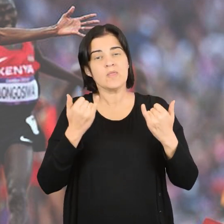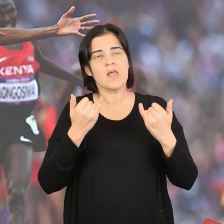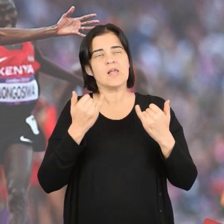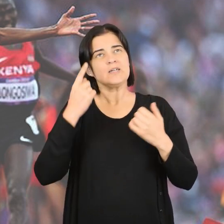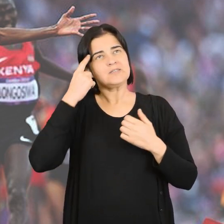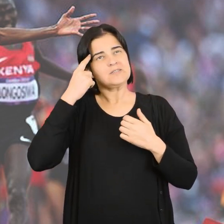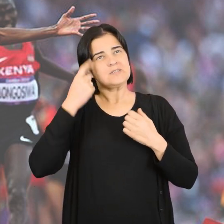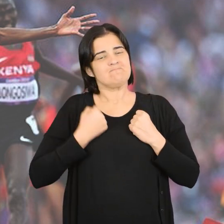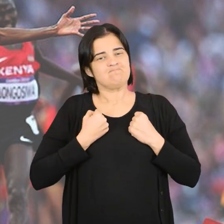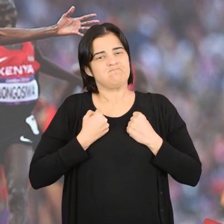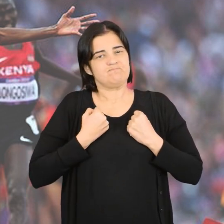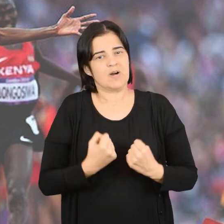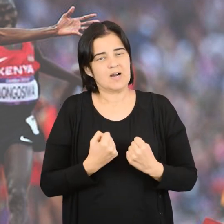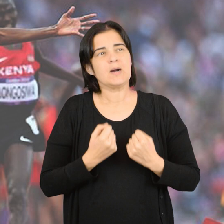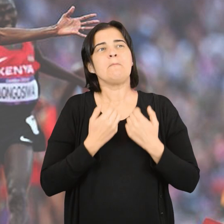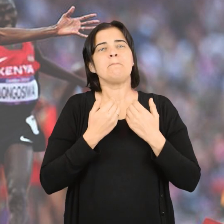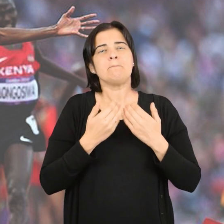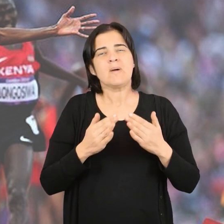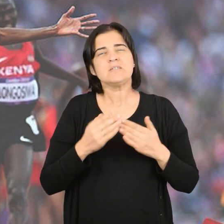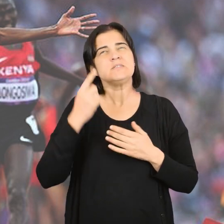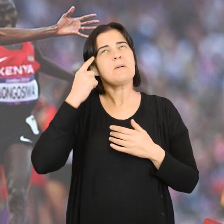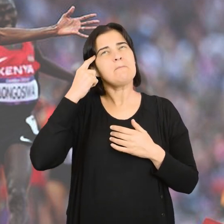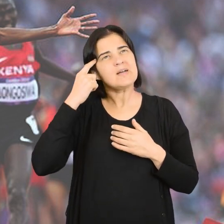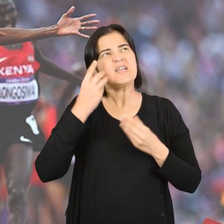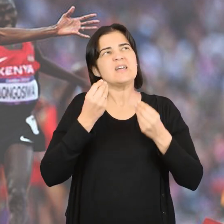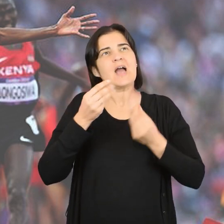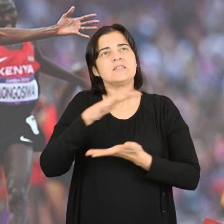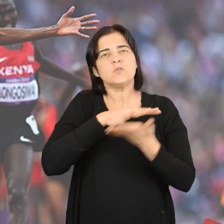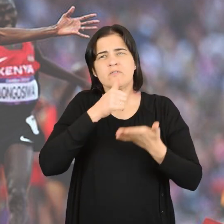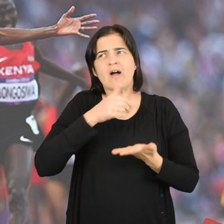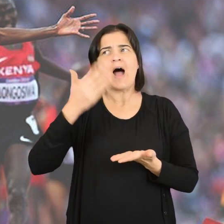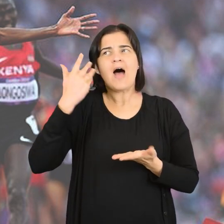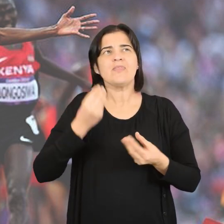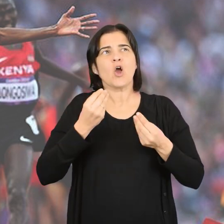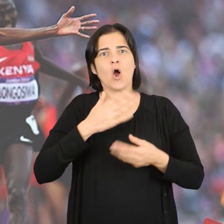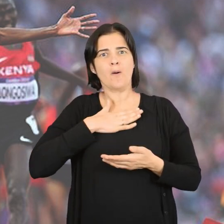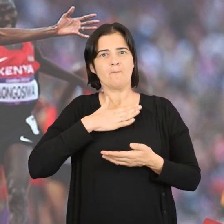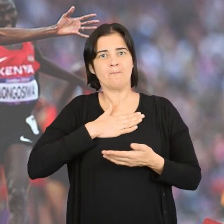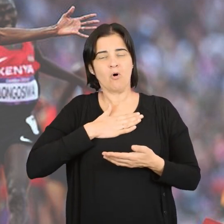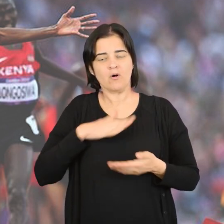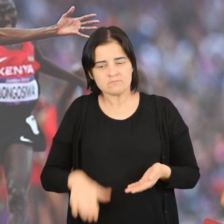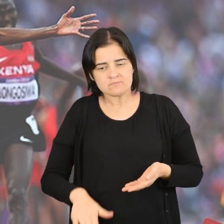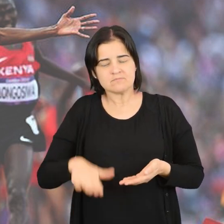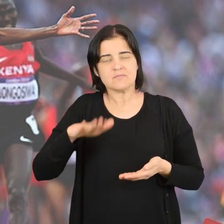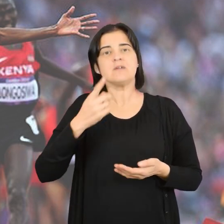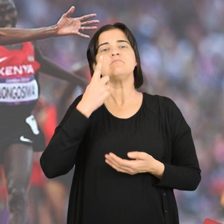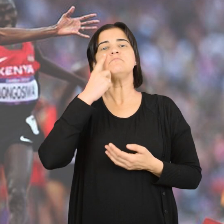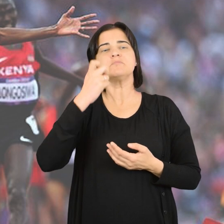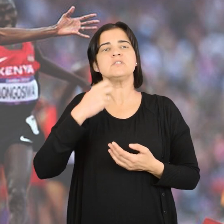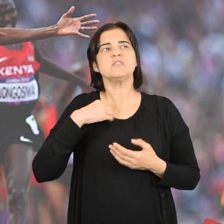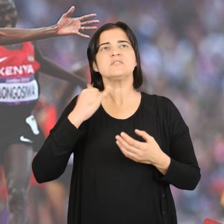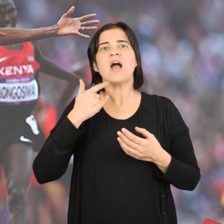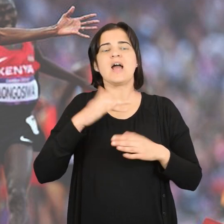andaba bien un día toma fuerza y comienza a tener conciencia de lo vivido